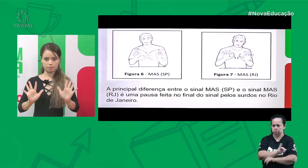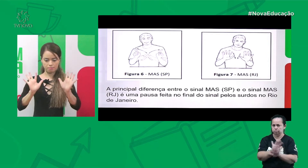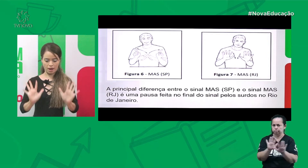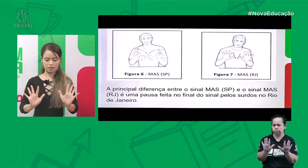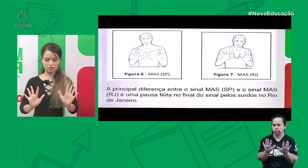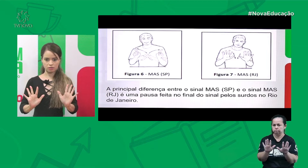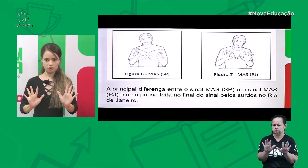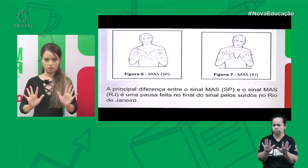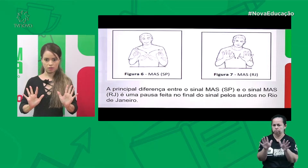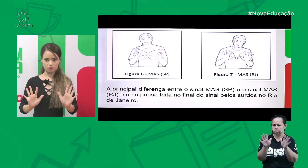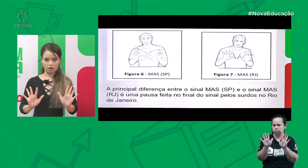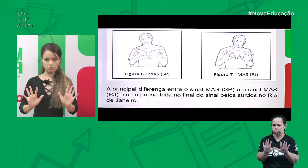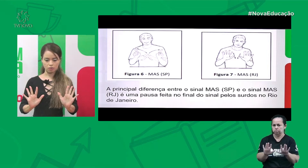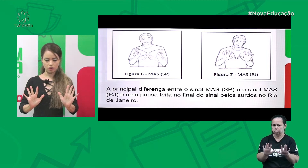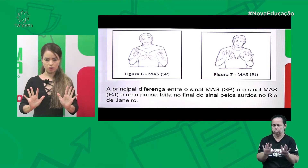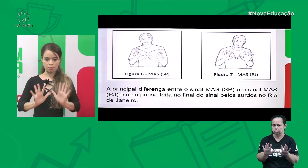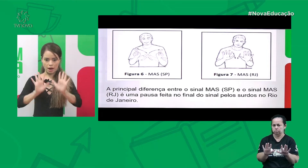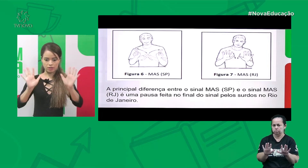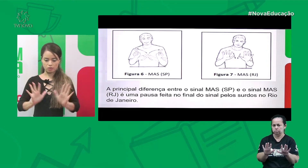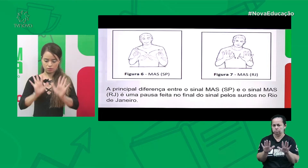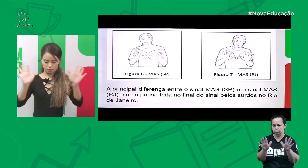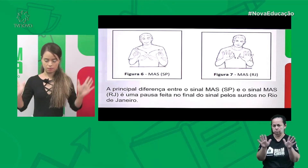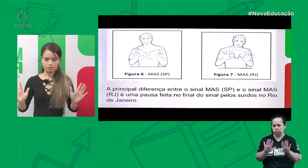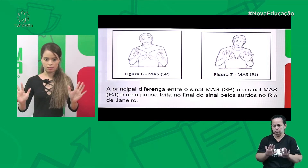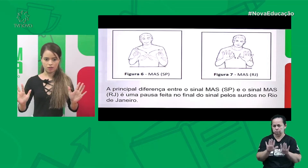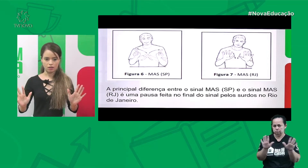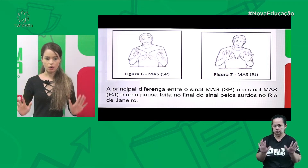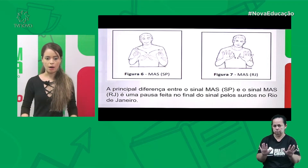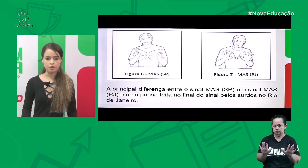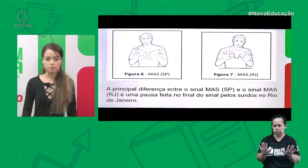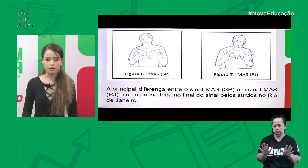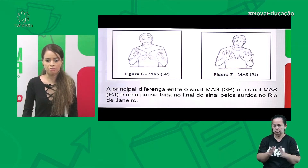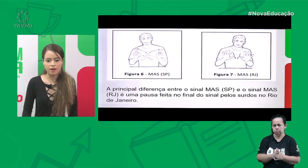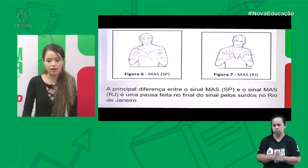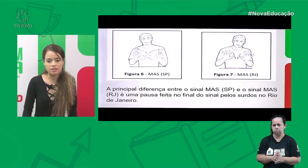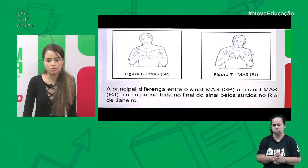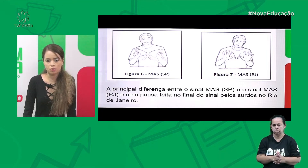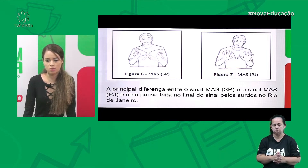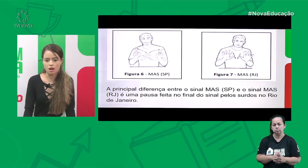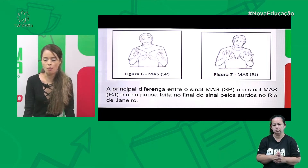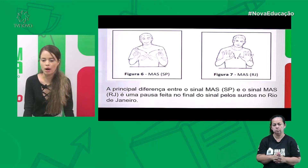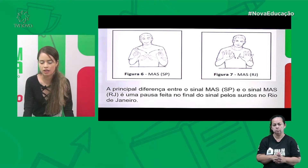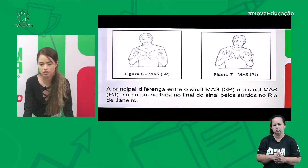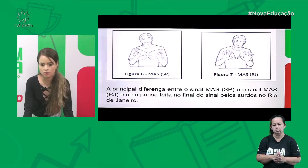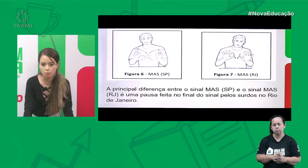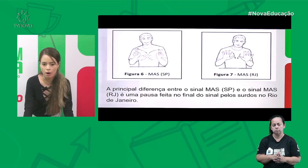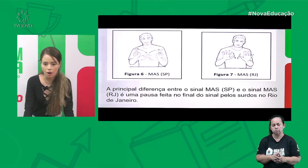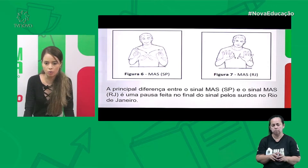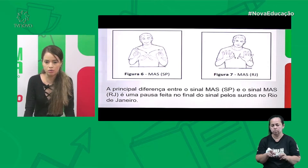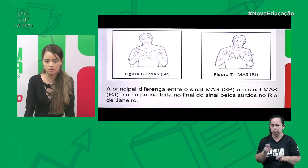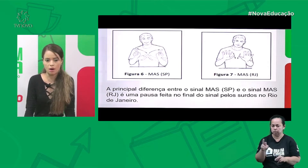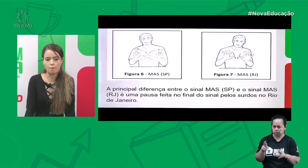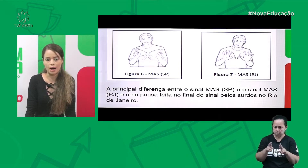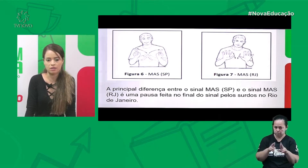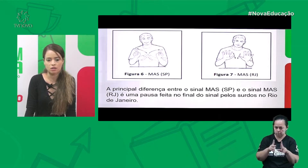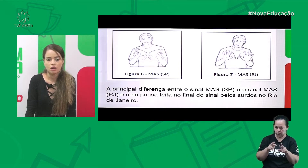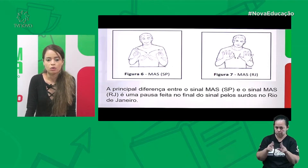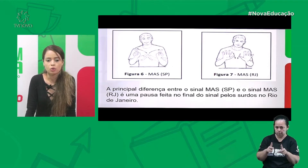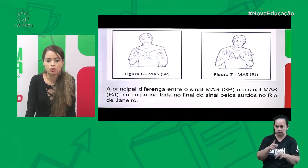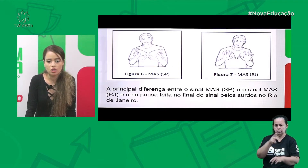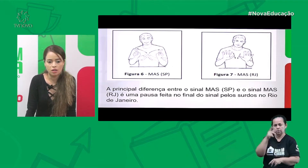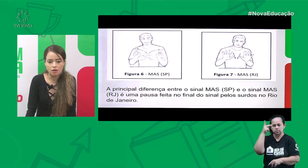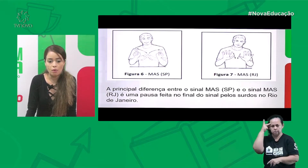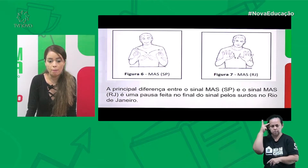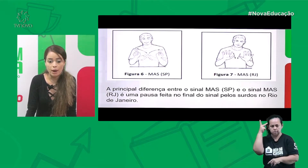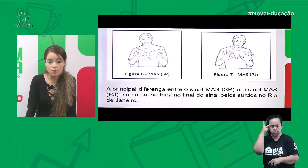assim, mais. Certo? Mais. Entendeu? A principal diferença entre o sinal mais de São Paulo e o sinal mais do